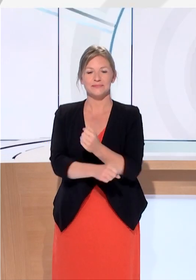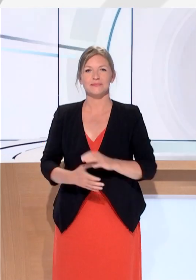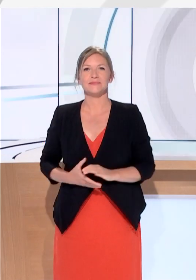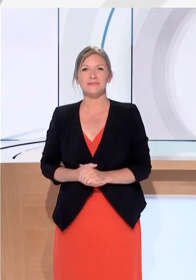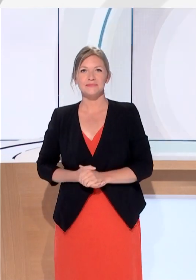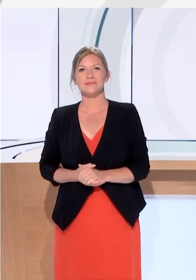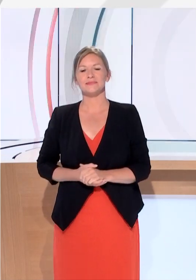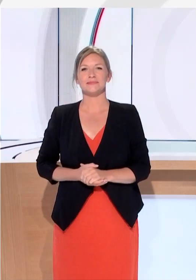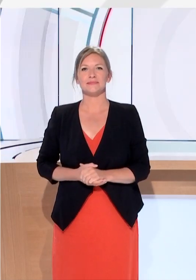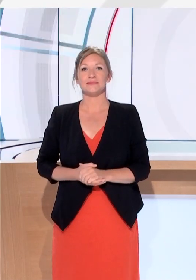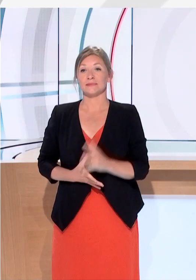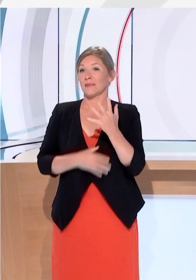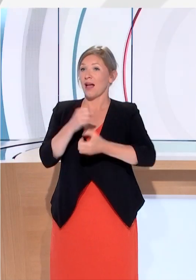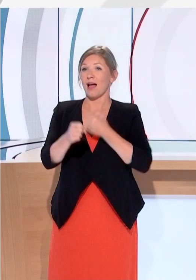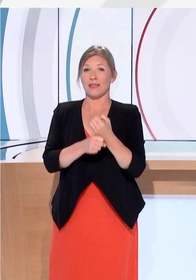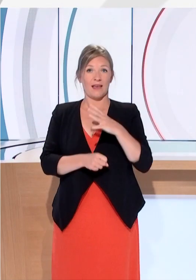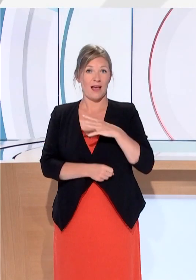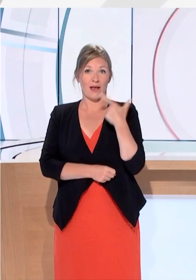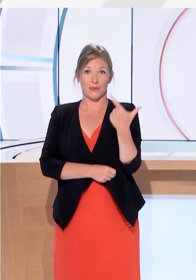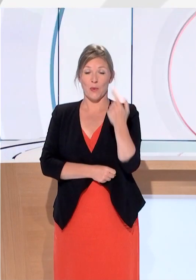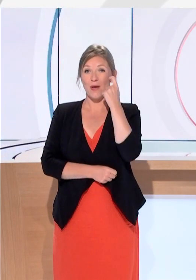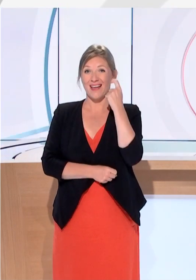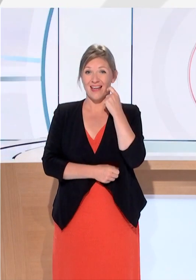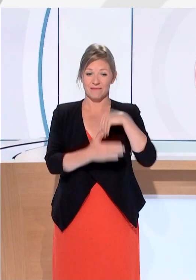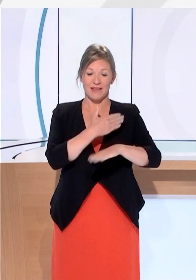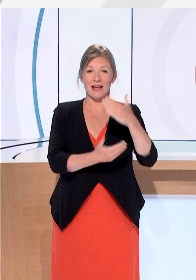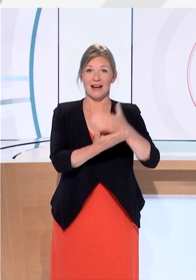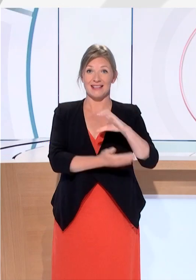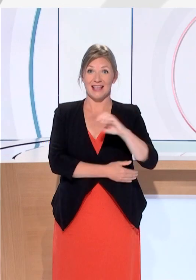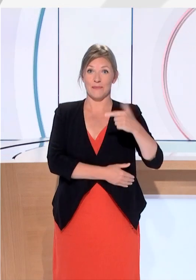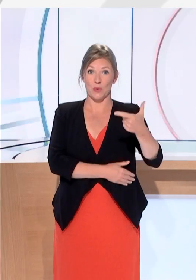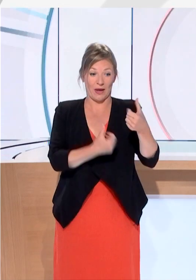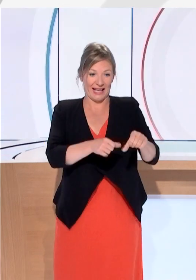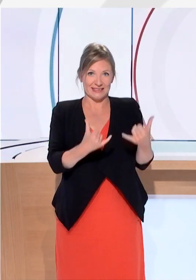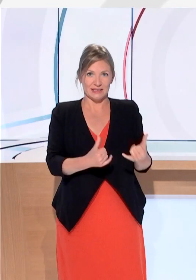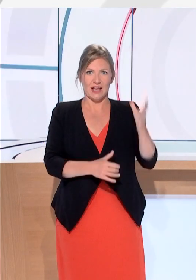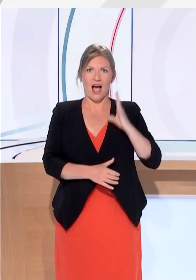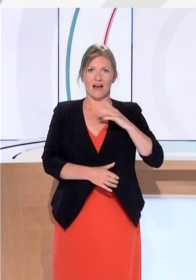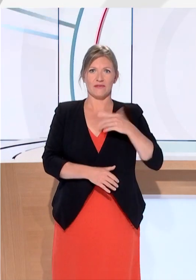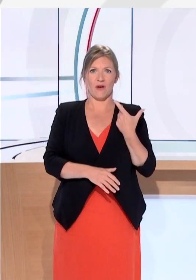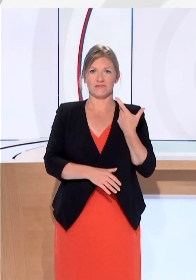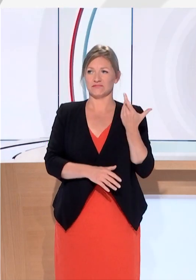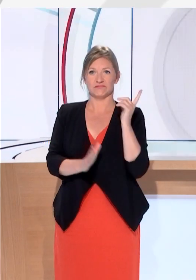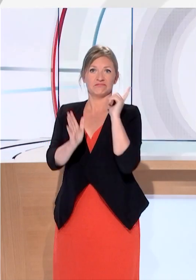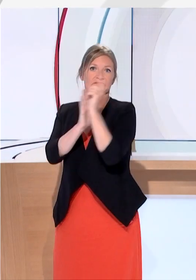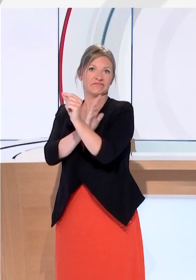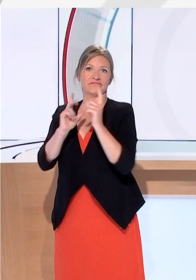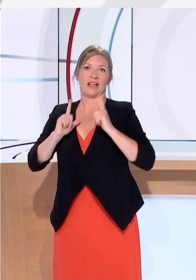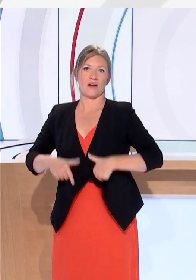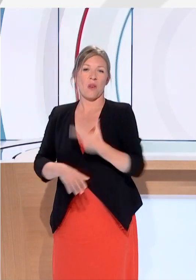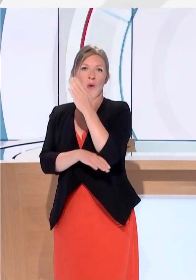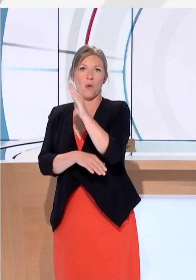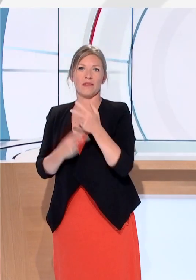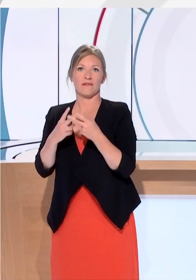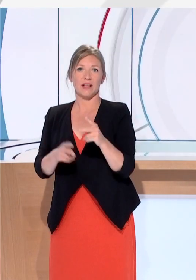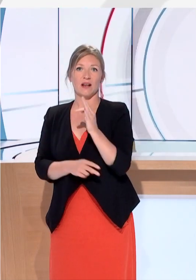Oui. Cette année, nous avons 2 CM2 donc, qui sont restés à l'école alors qu'avant ils partaient à l'extérieur à Fouras. Là, on a pu